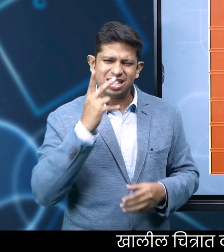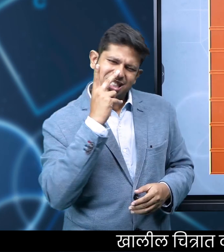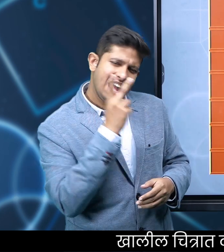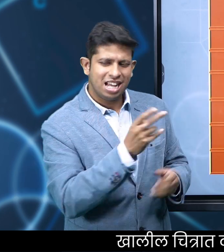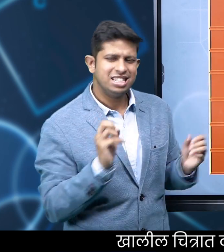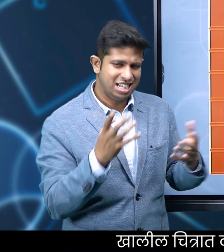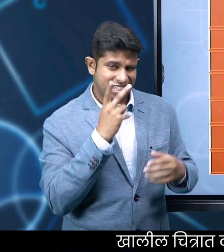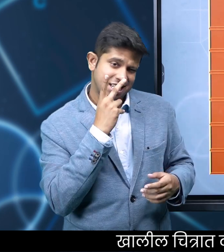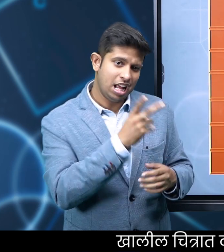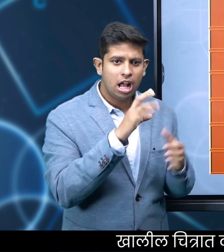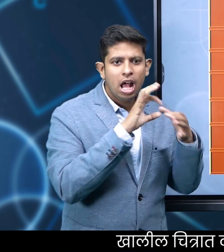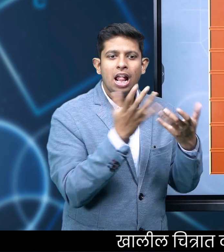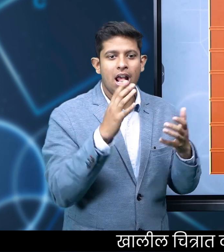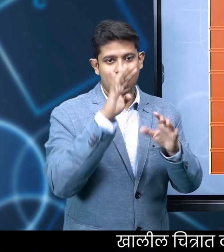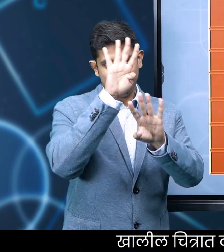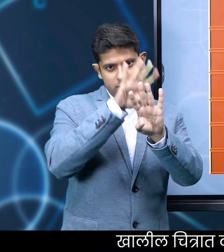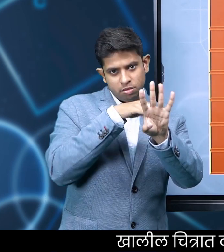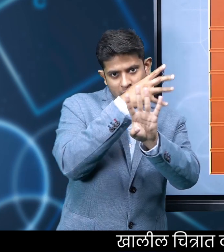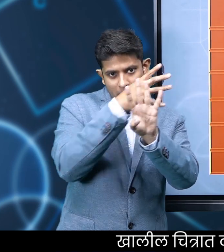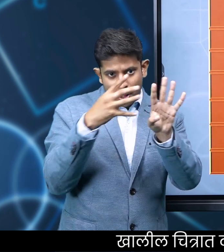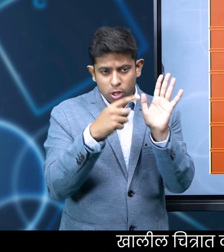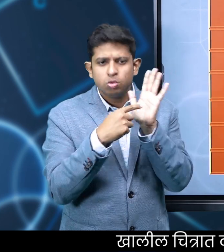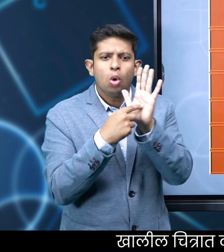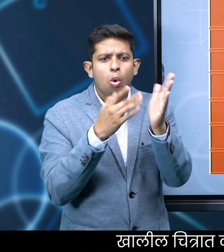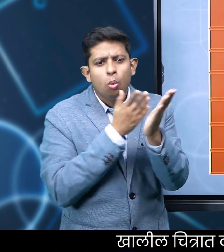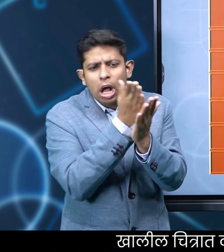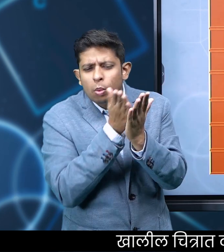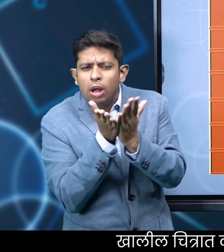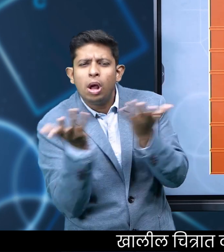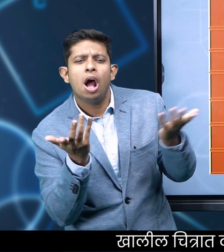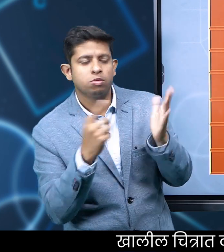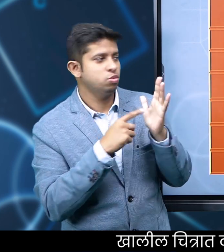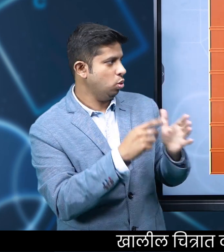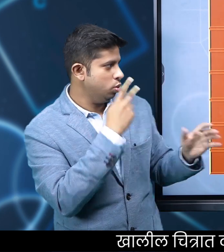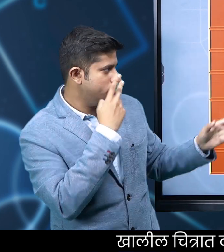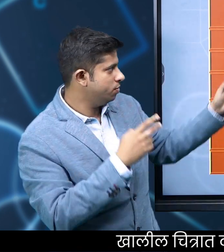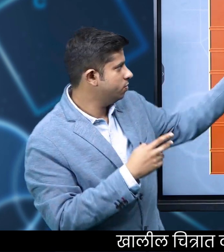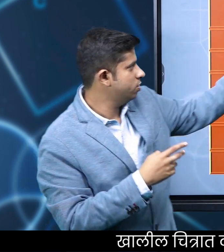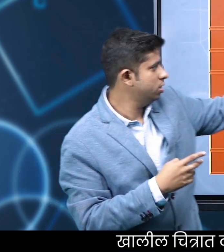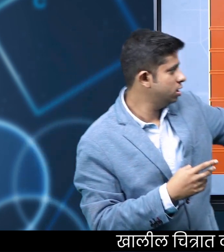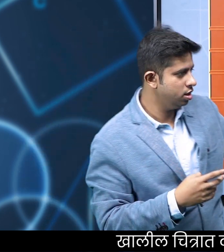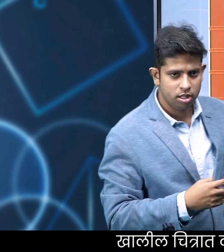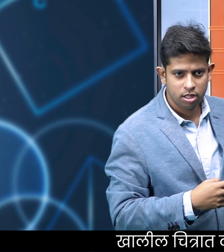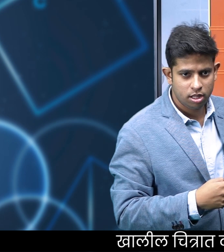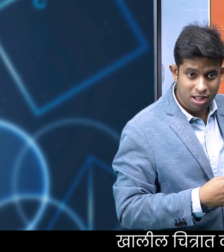खालील चित्रात दाखवलेली स्किप काउंटिंग पद्धत पाहू.